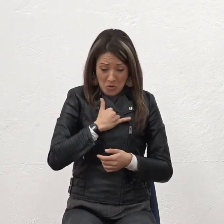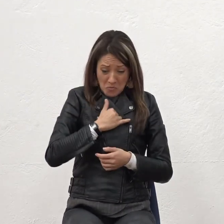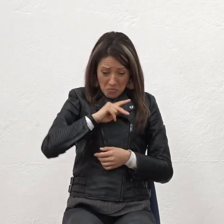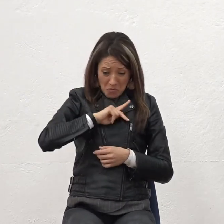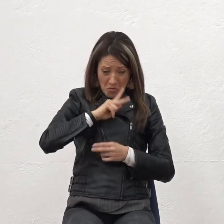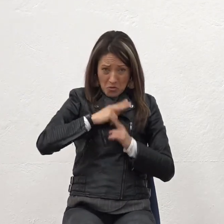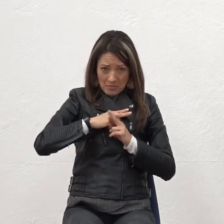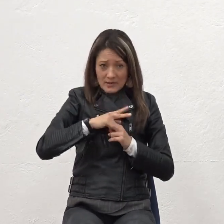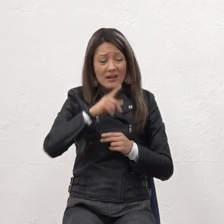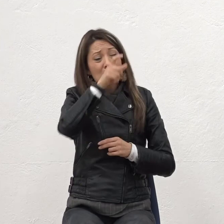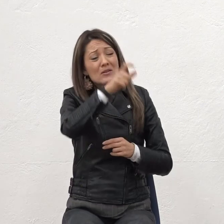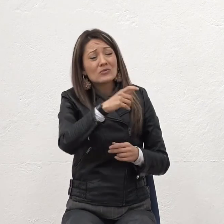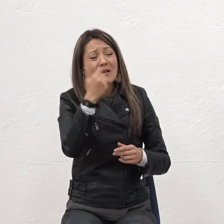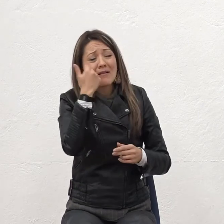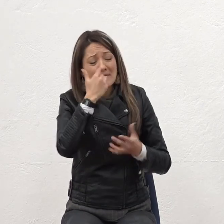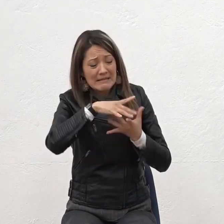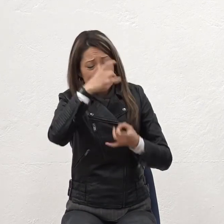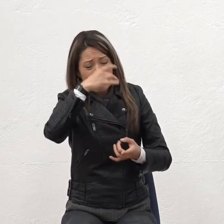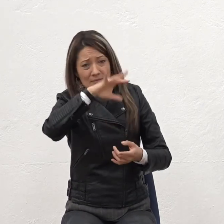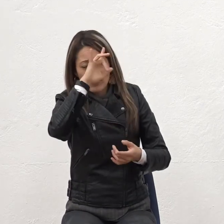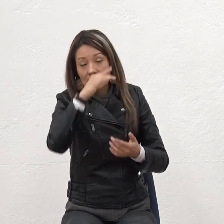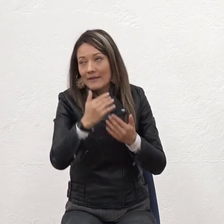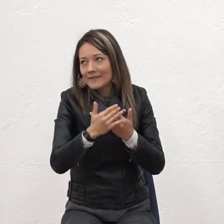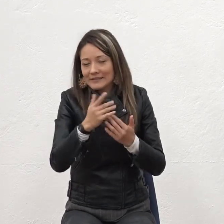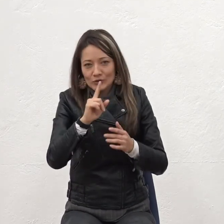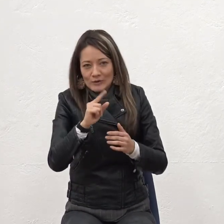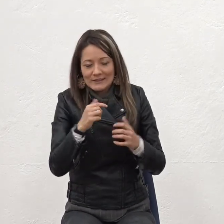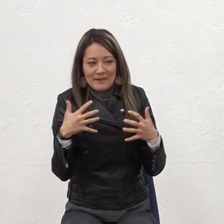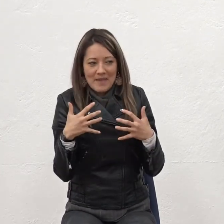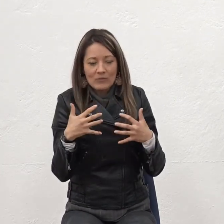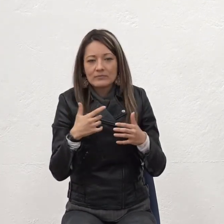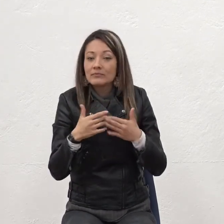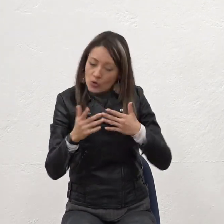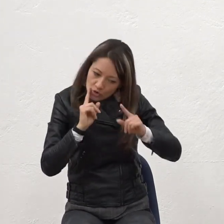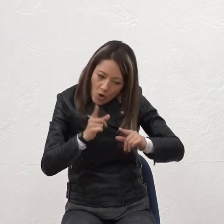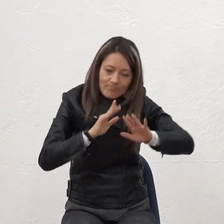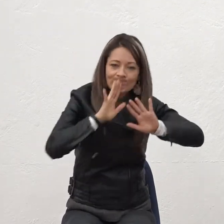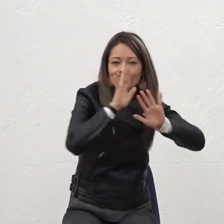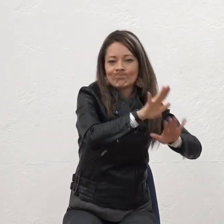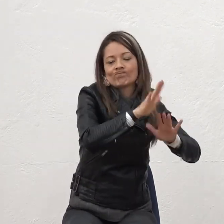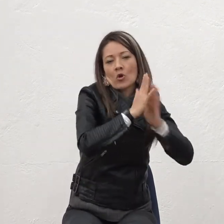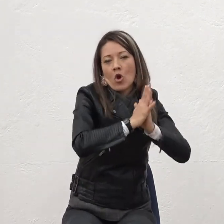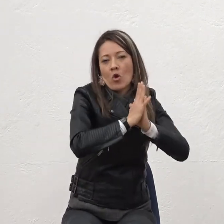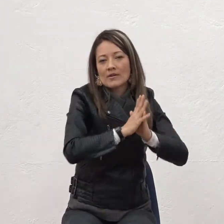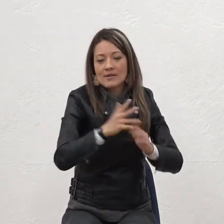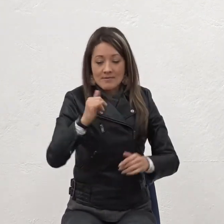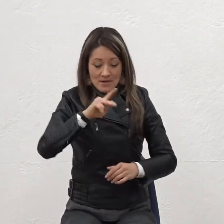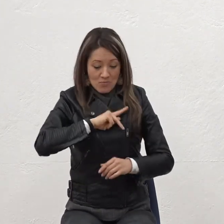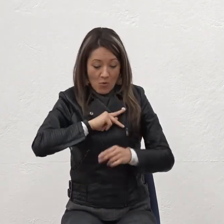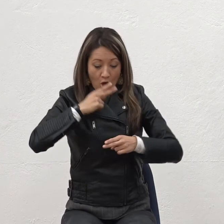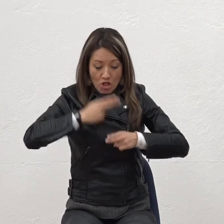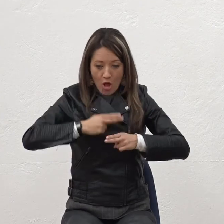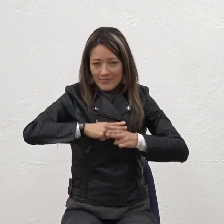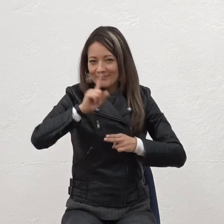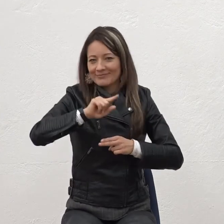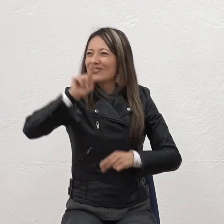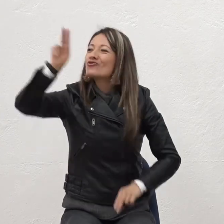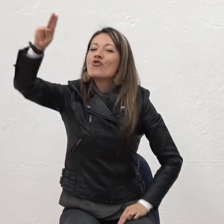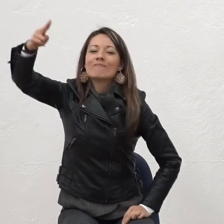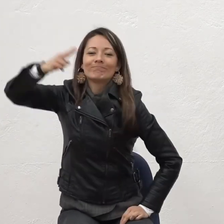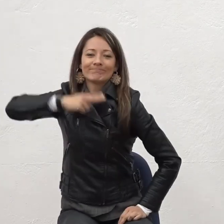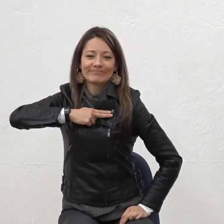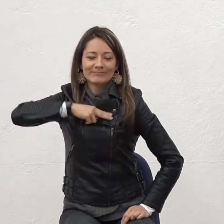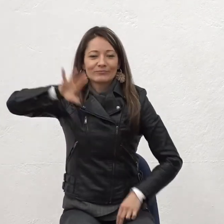un endemoniado. Sí, yo sé, no es fácil, nos da miedo. Como no es en nuestro nombre, que nuestro nombre no